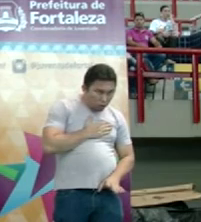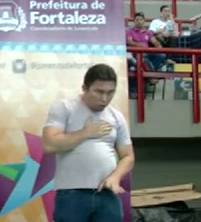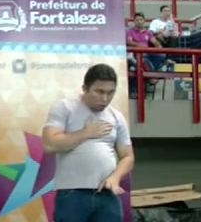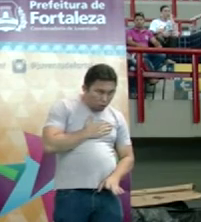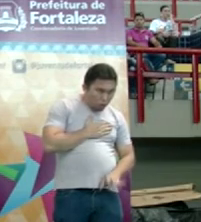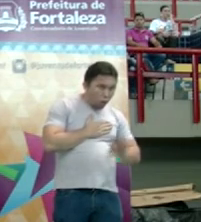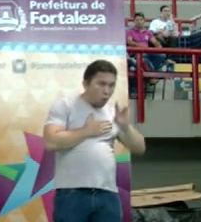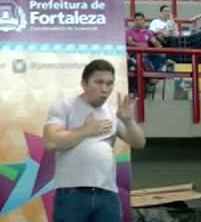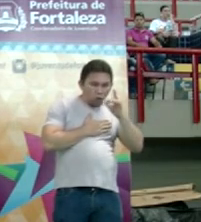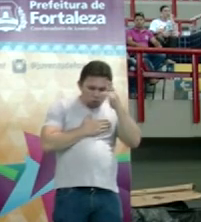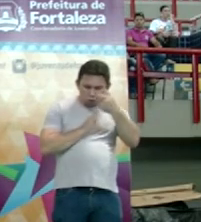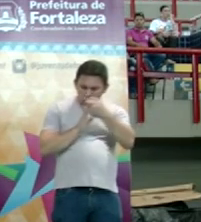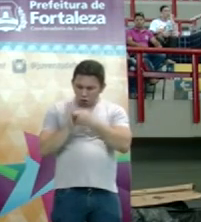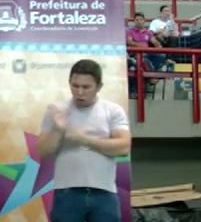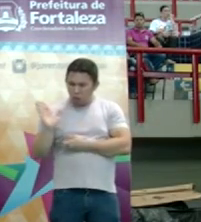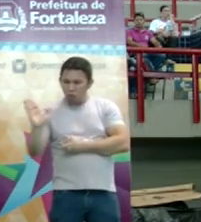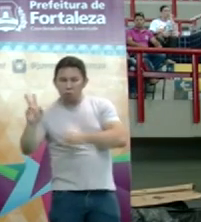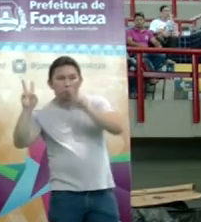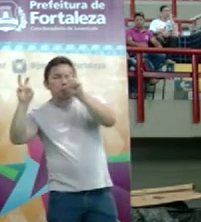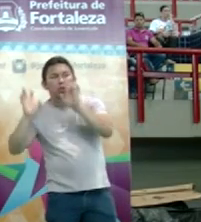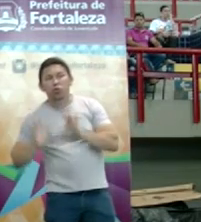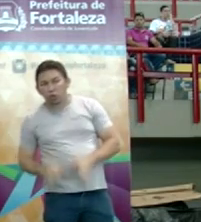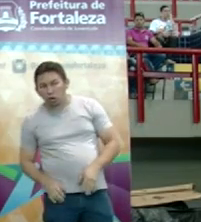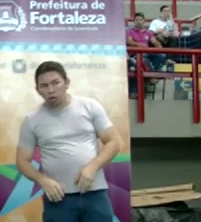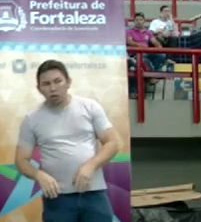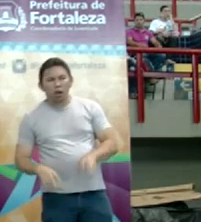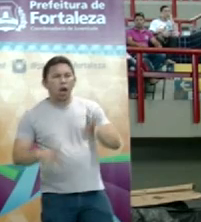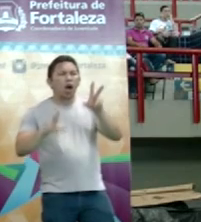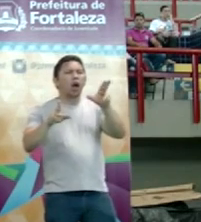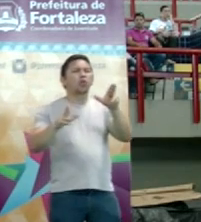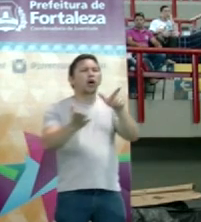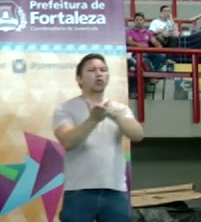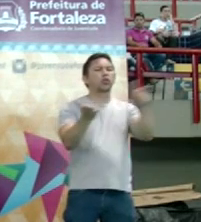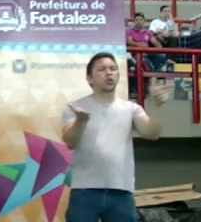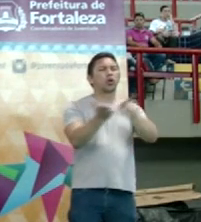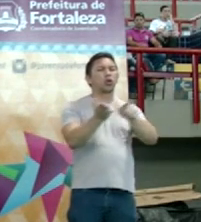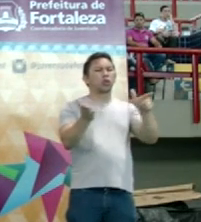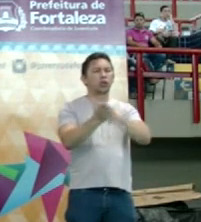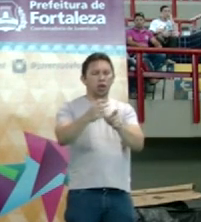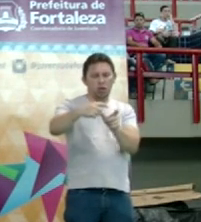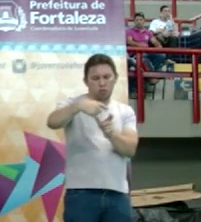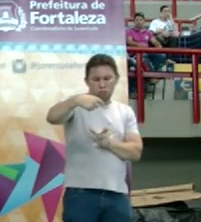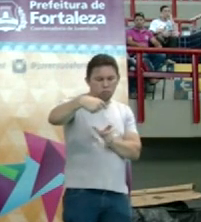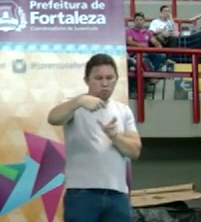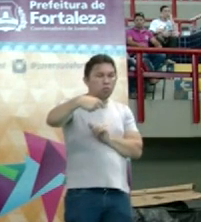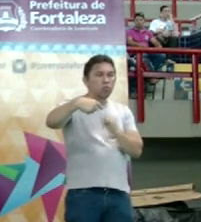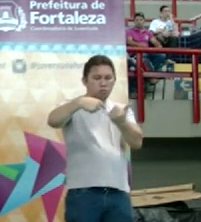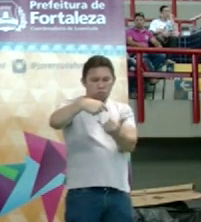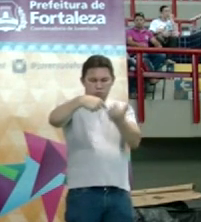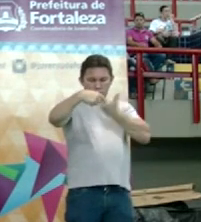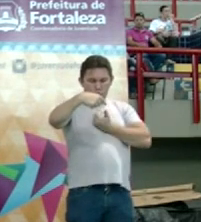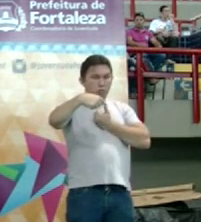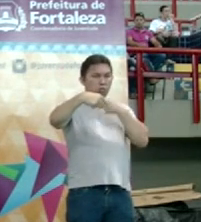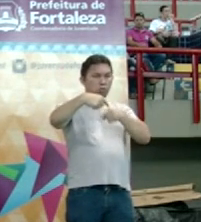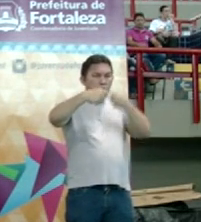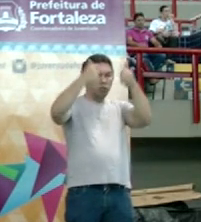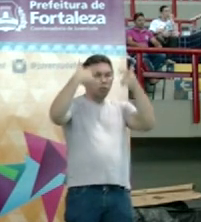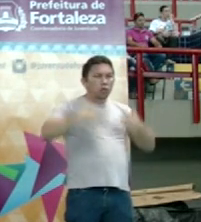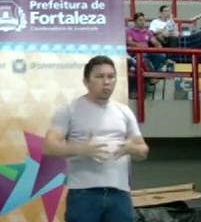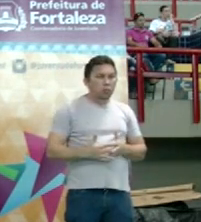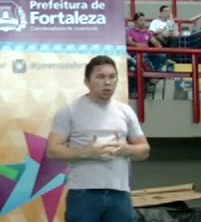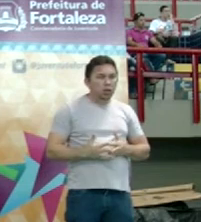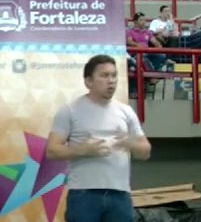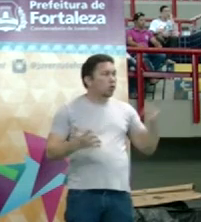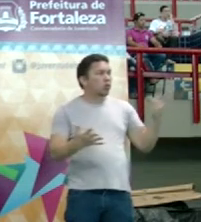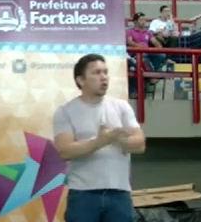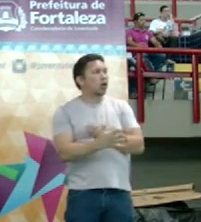o tema que gerou aquele texto? Não. É como uma manchete de jornal. Da mesma maneira que o jornal chega à portaria do seu prédio,